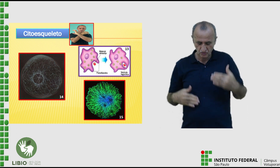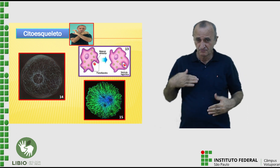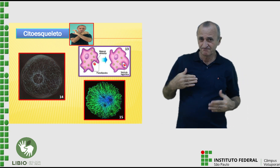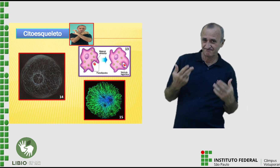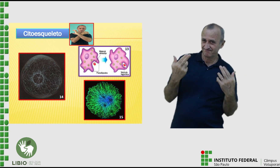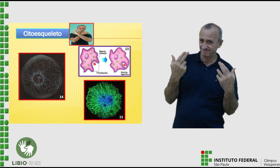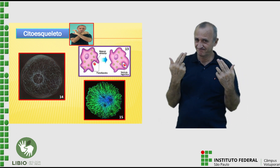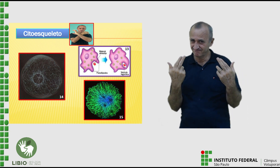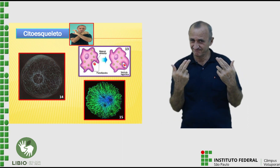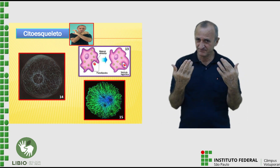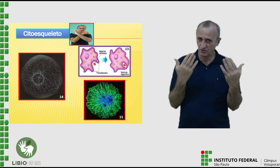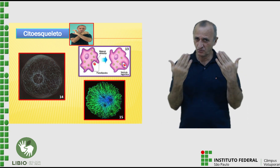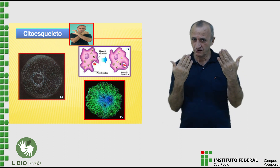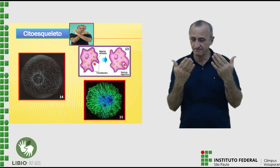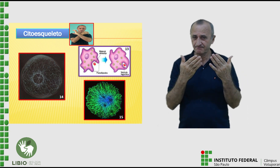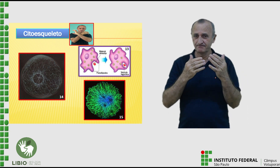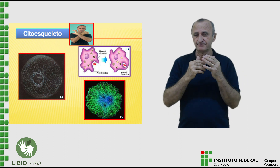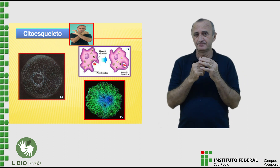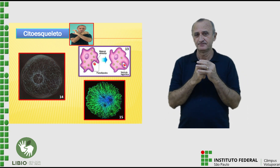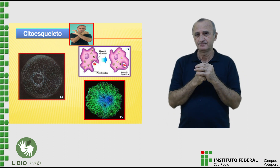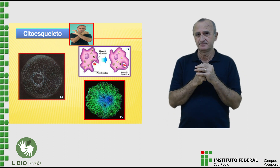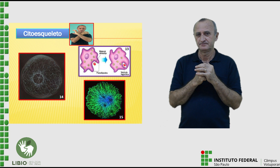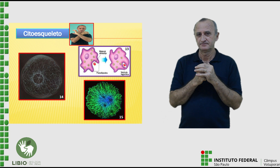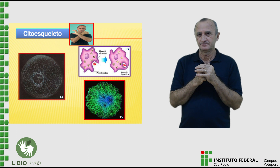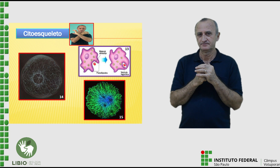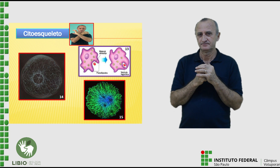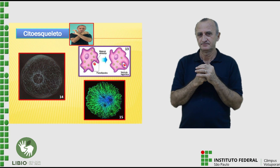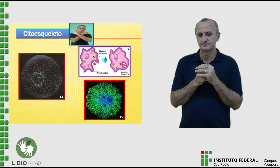como se fossem os ossos do nosso corpo.